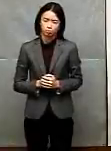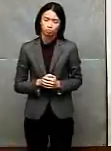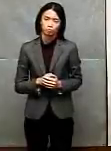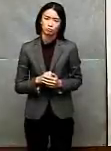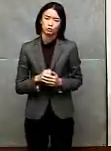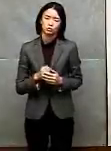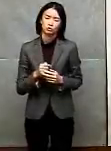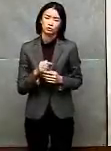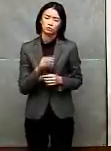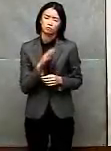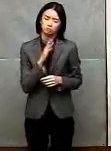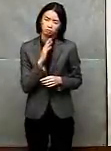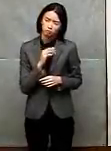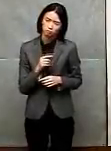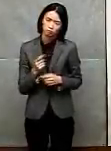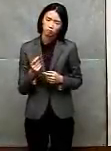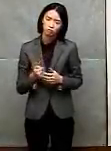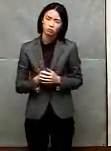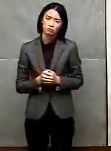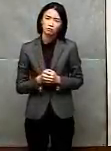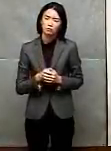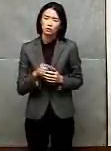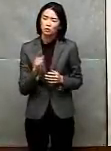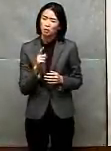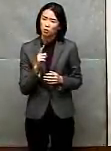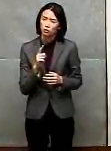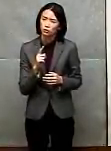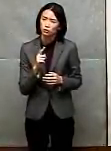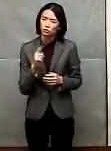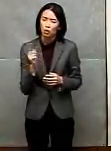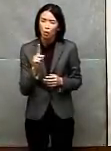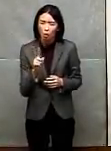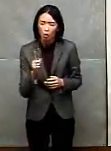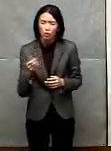どういうふうにと言われましてもですね、